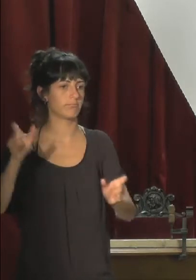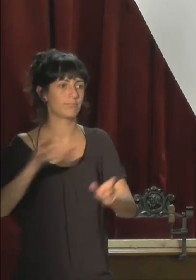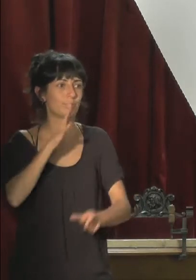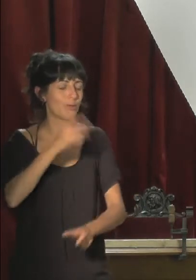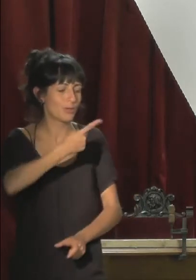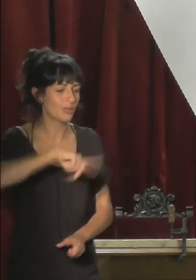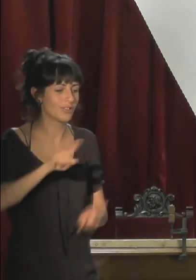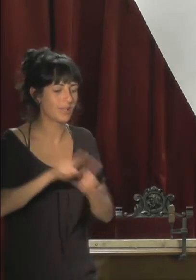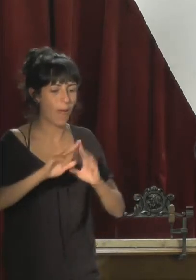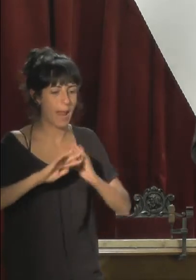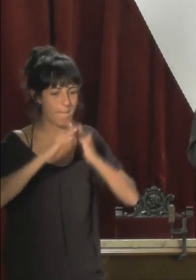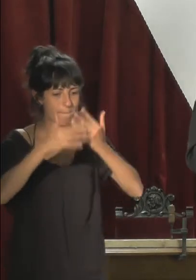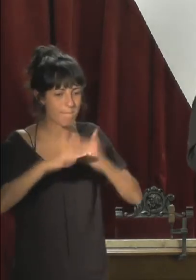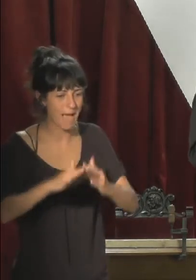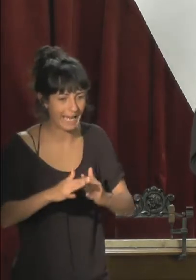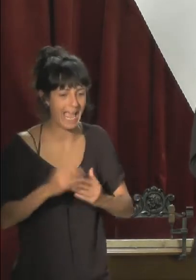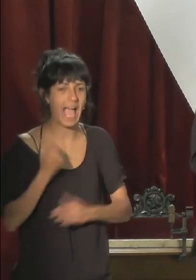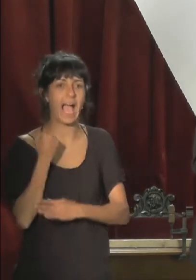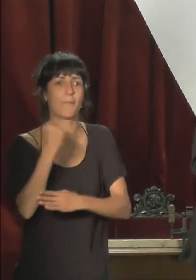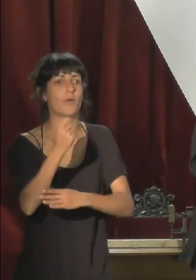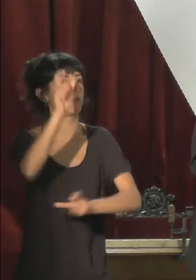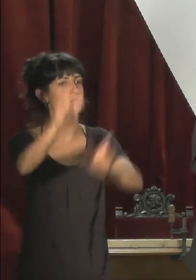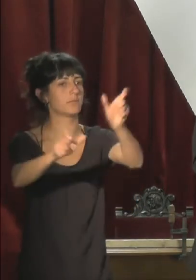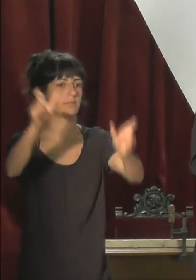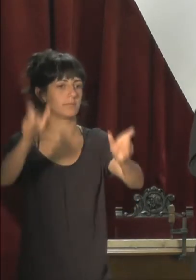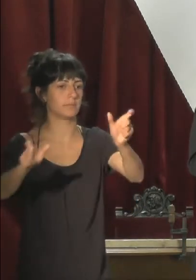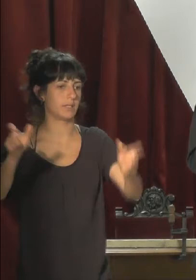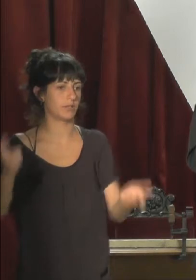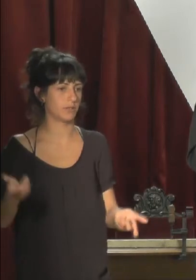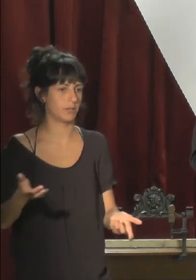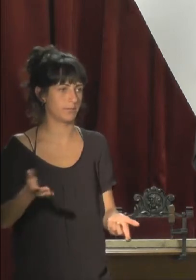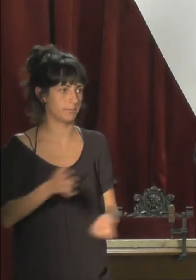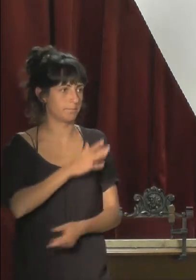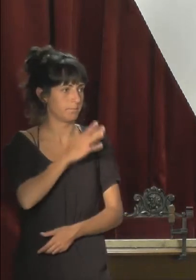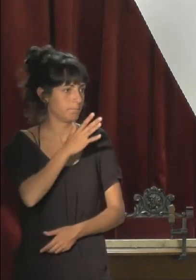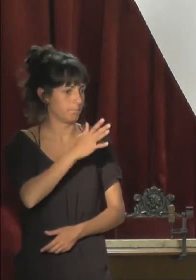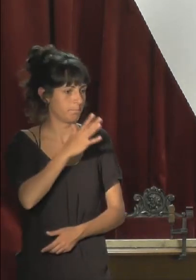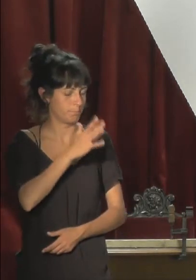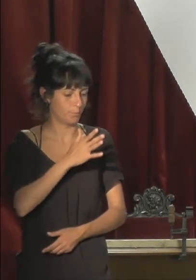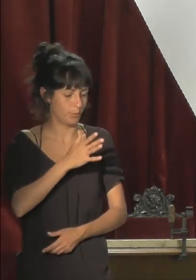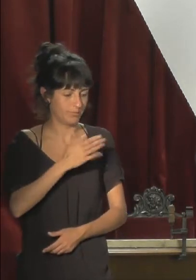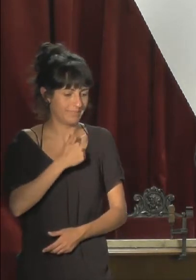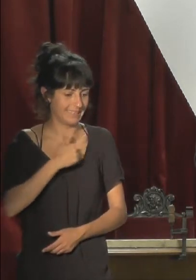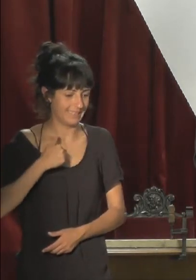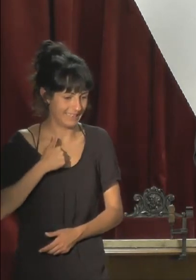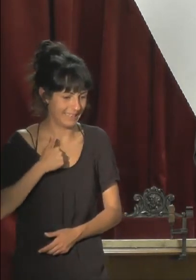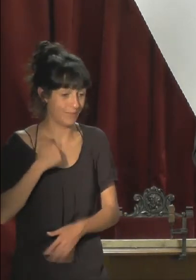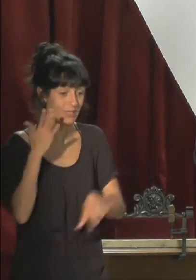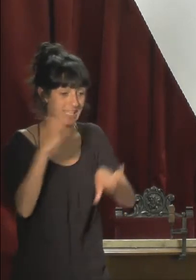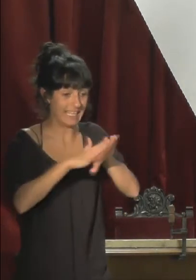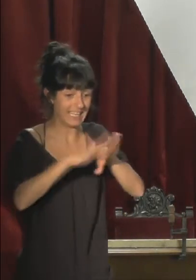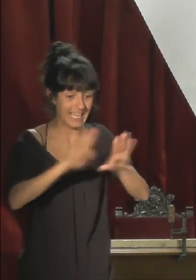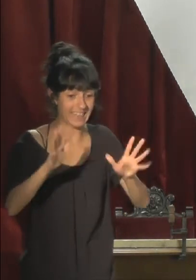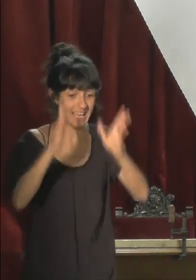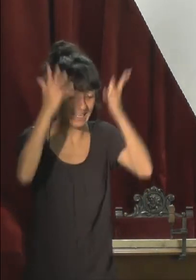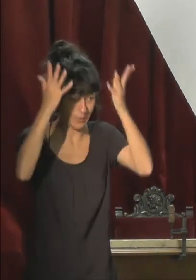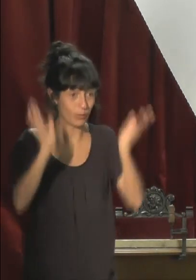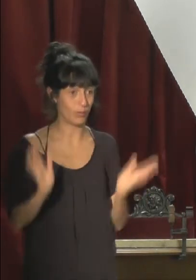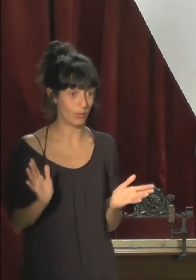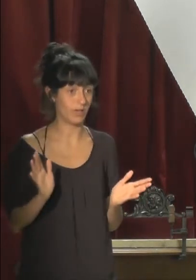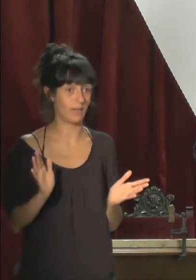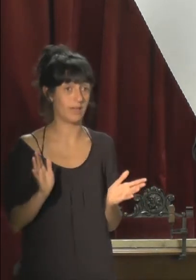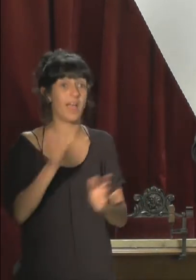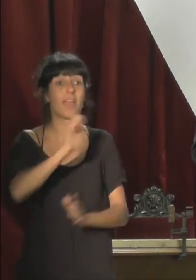humanista que asumimos a gran tradición da esquerda revolucionaria europea e da esquerda